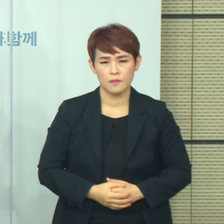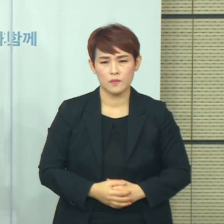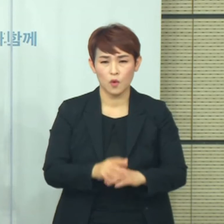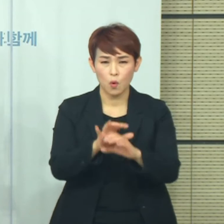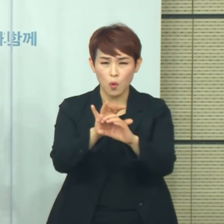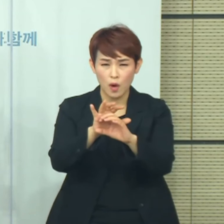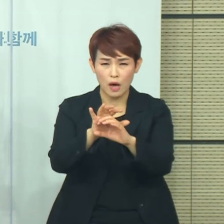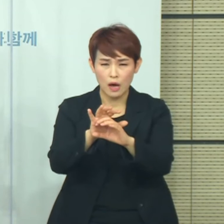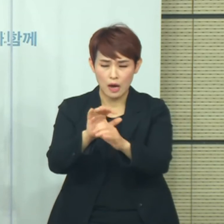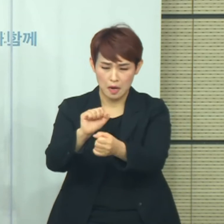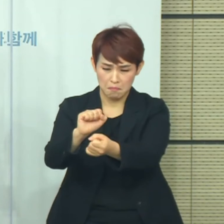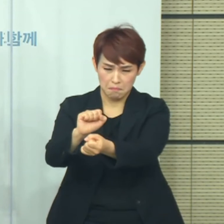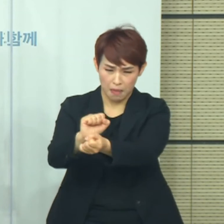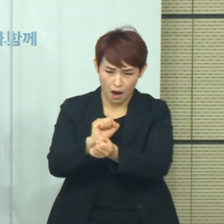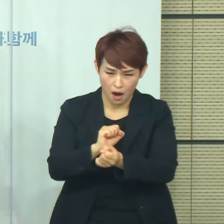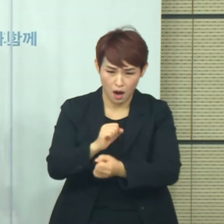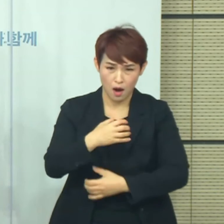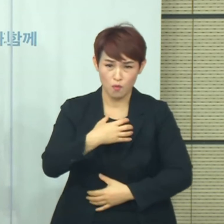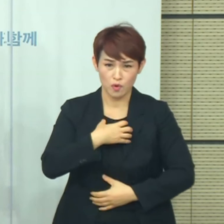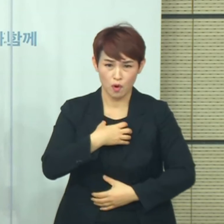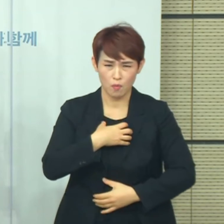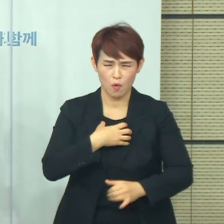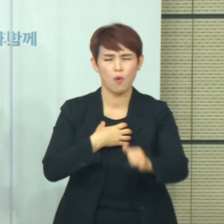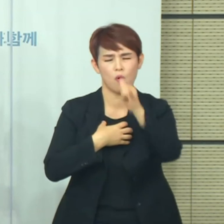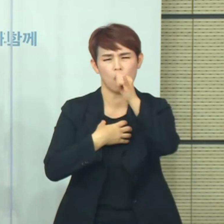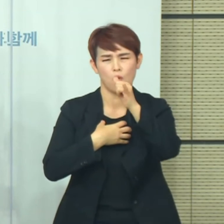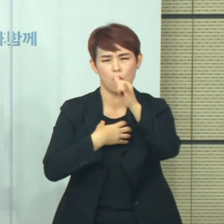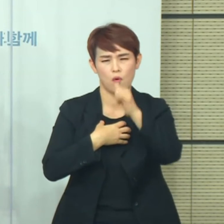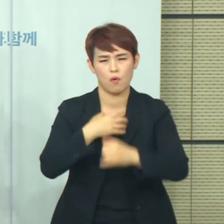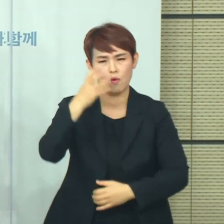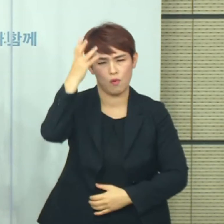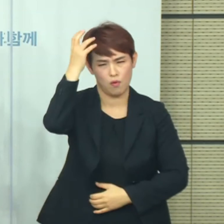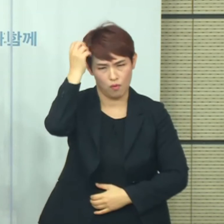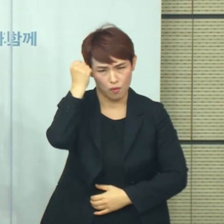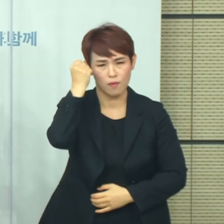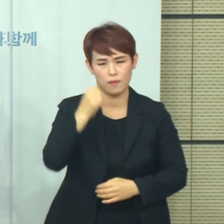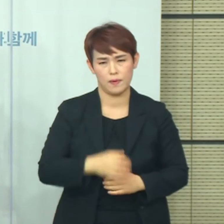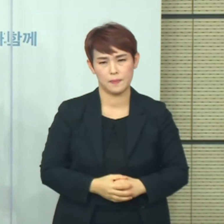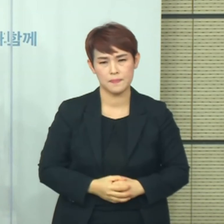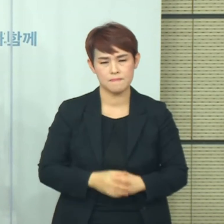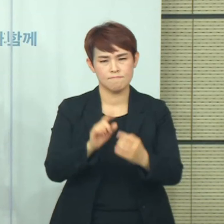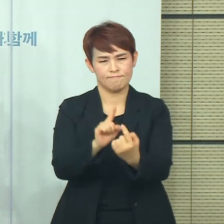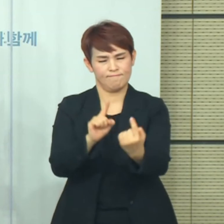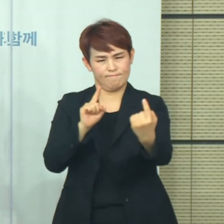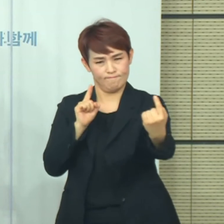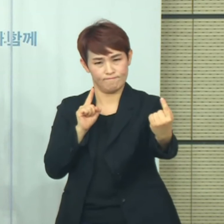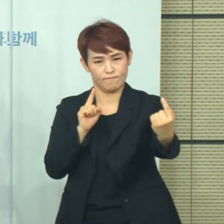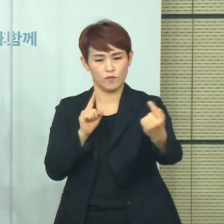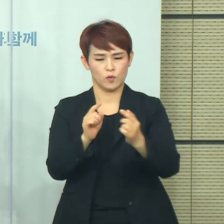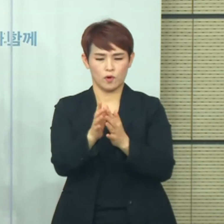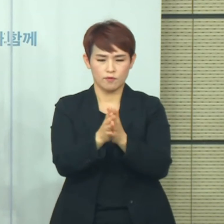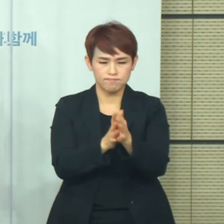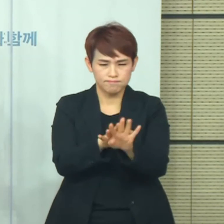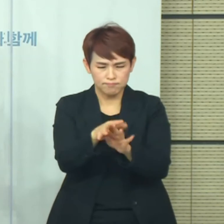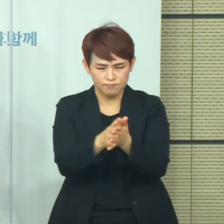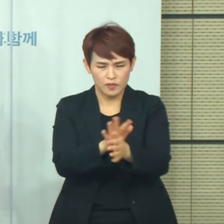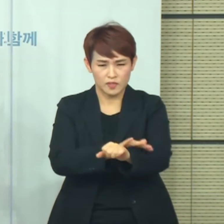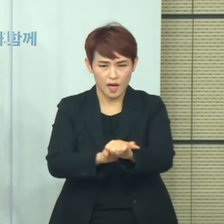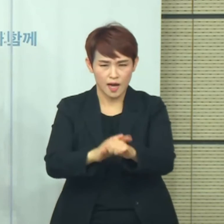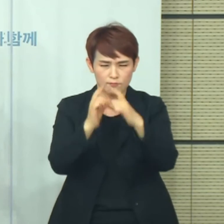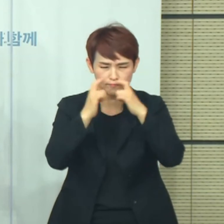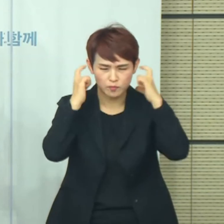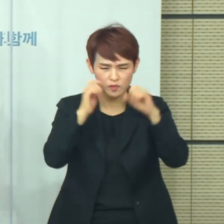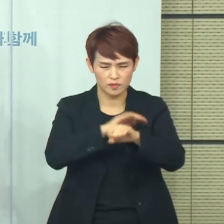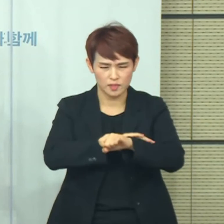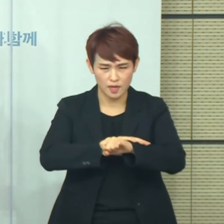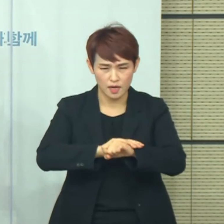코로나19에 감염될 위험성은 여전히 높다는 점을 꼭 기억하시며 거리두기와 개인위생에 소홀해지지